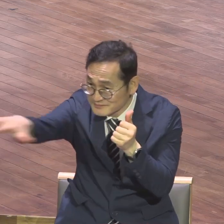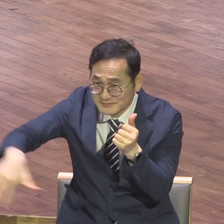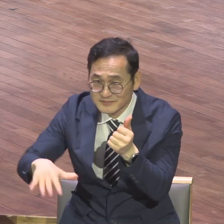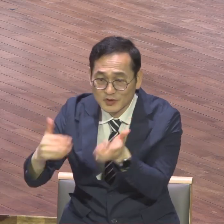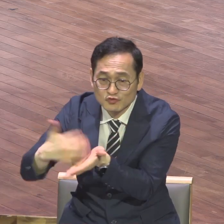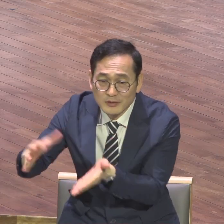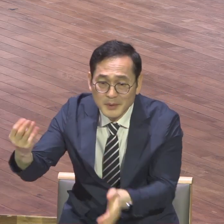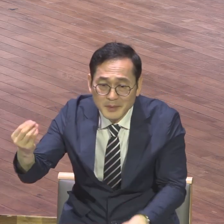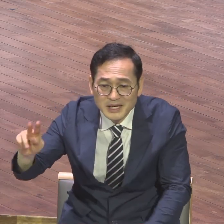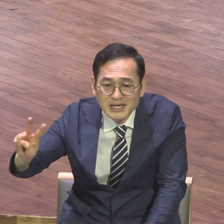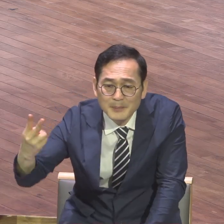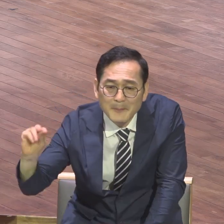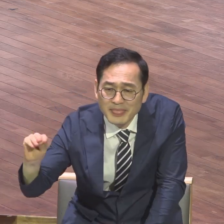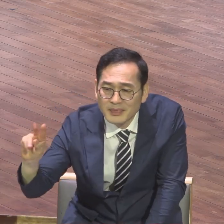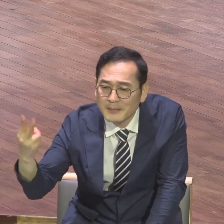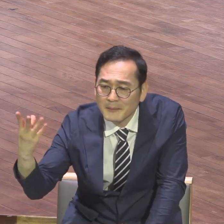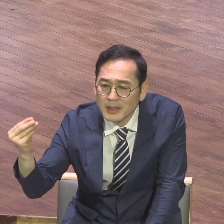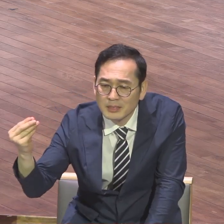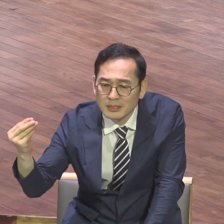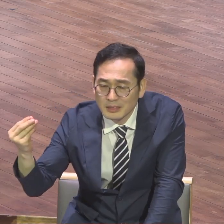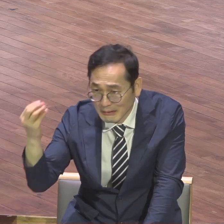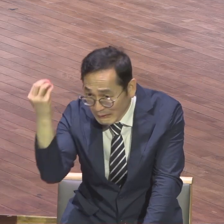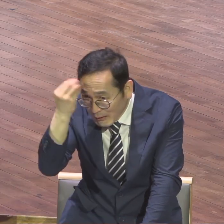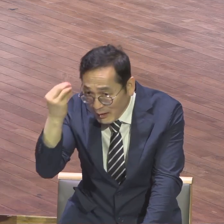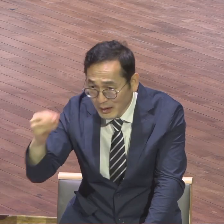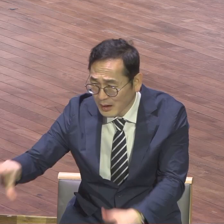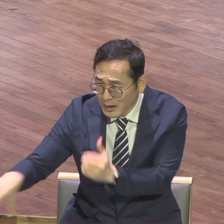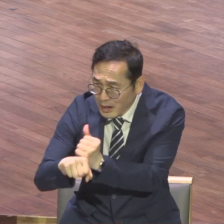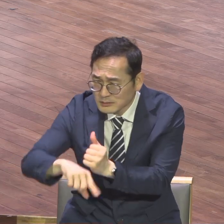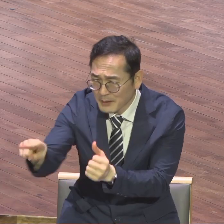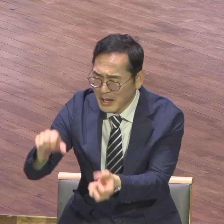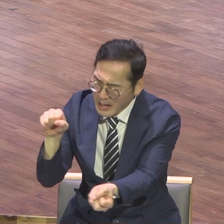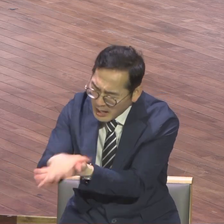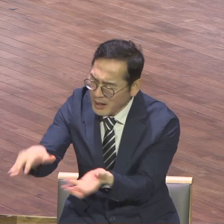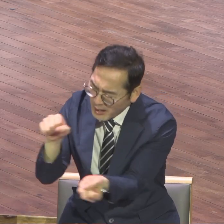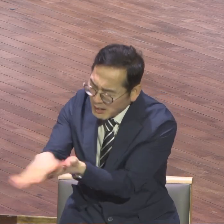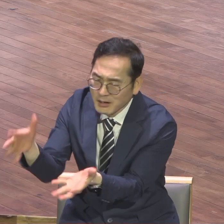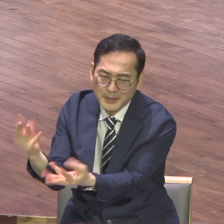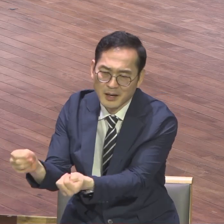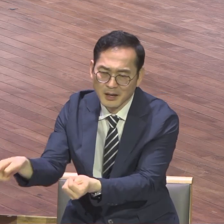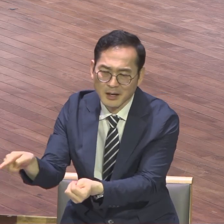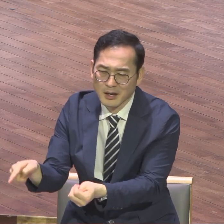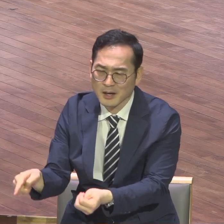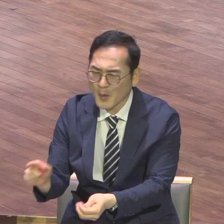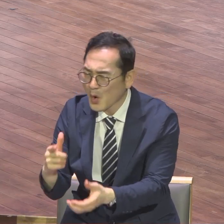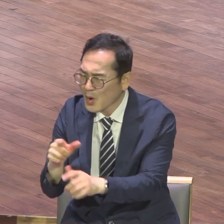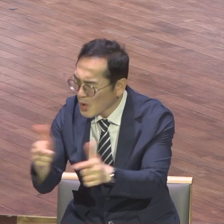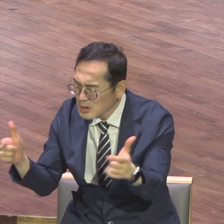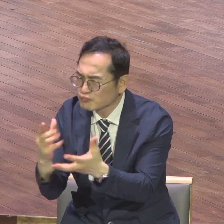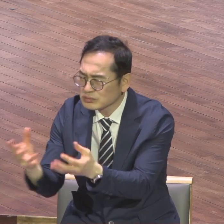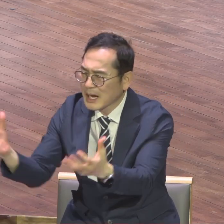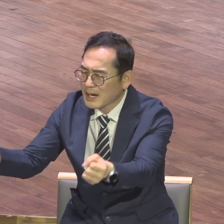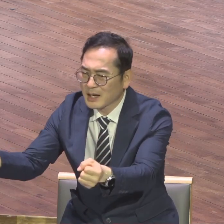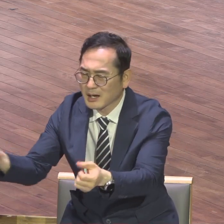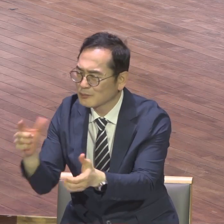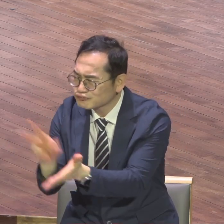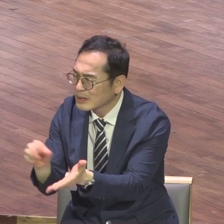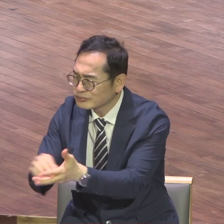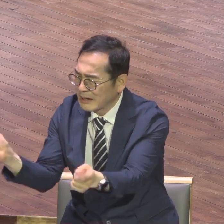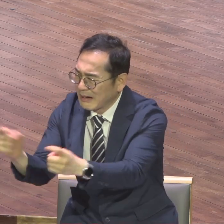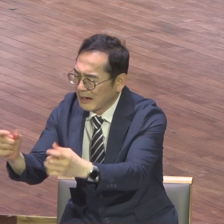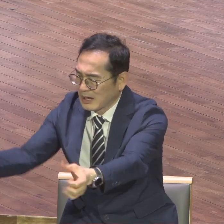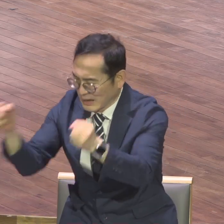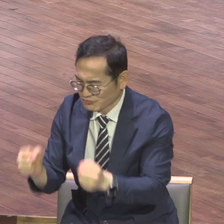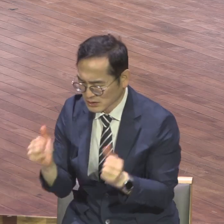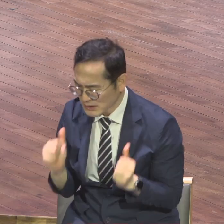200만 명이 나오는데 200만 명이 사니까 얼마나 문제가 많겠어요. 이 소송 문제가, 이 법적 문제가,